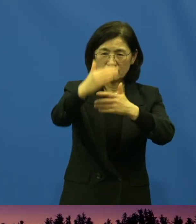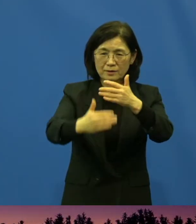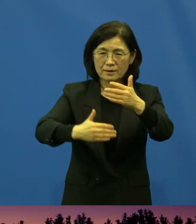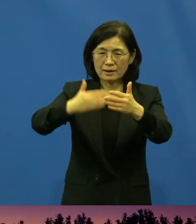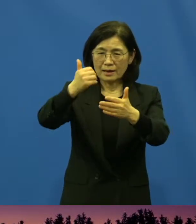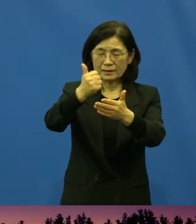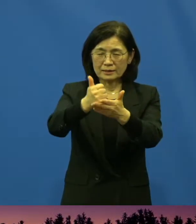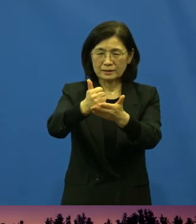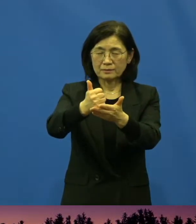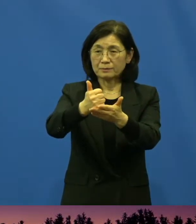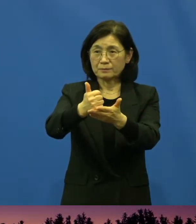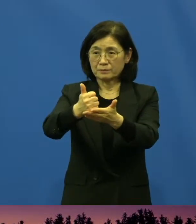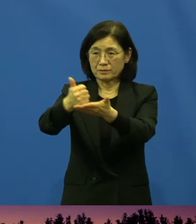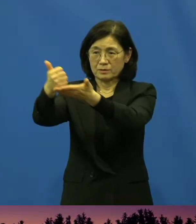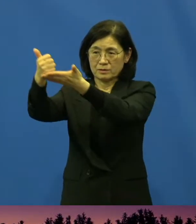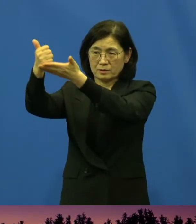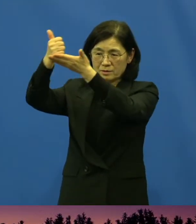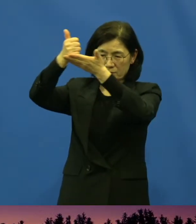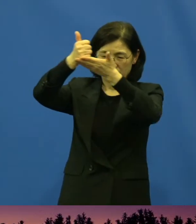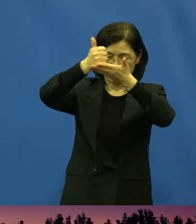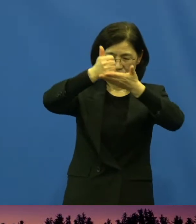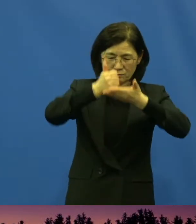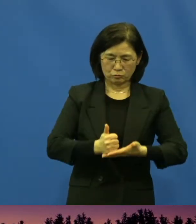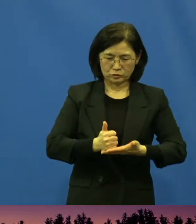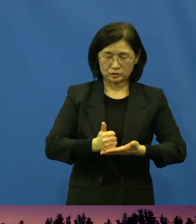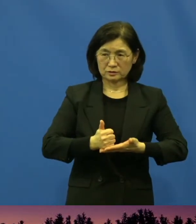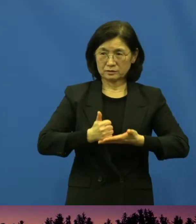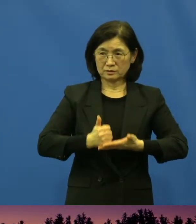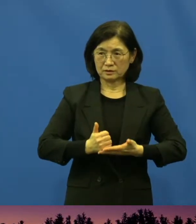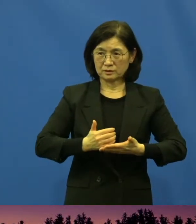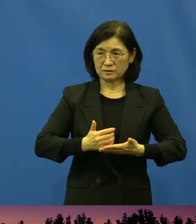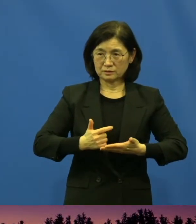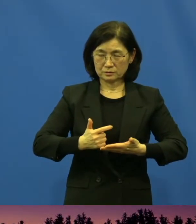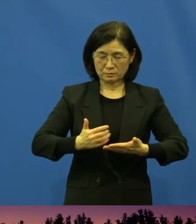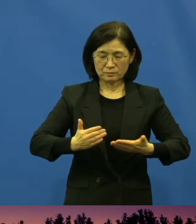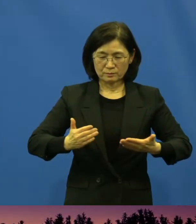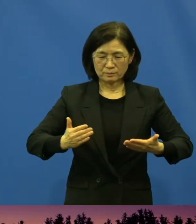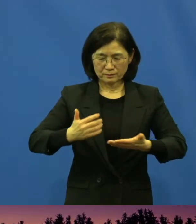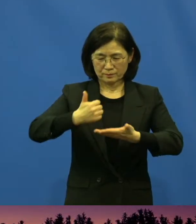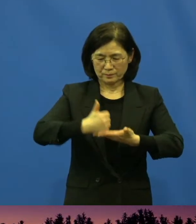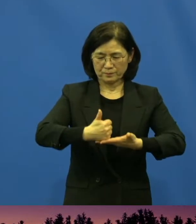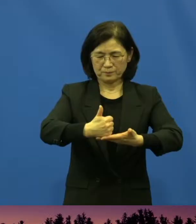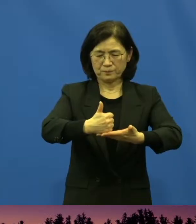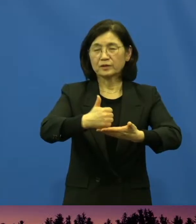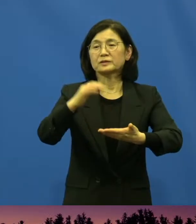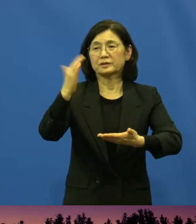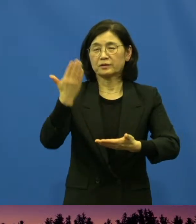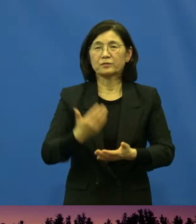전에는 내가 어떤 일을 할 때 한참 하다가 하나님이 생각나.